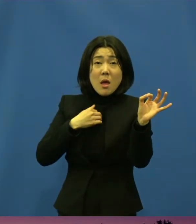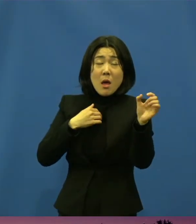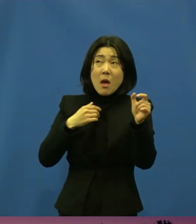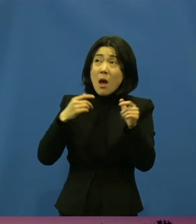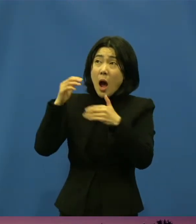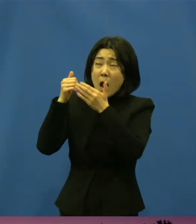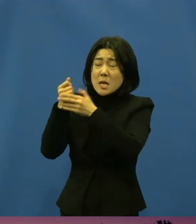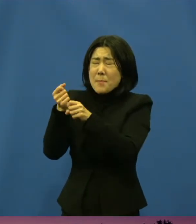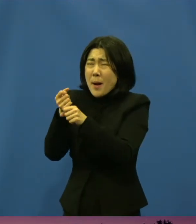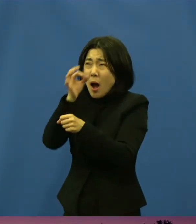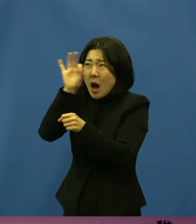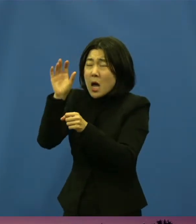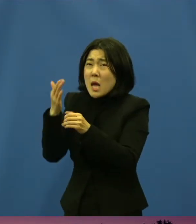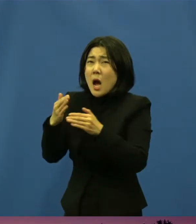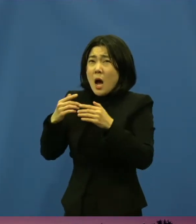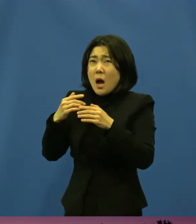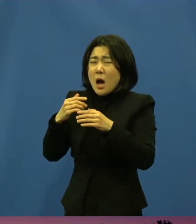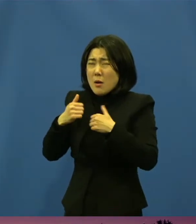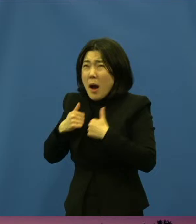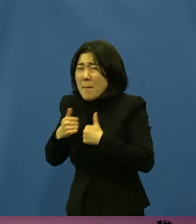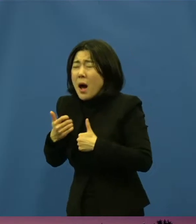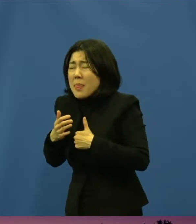세상에 꽉 차 있다는 거예요.